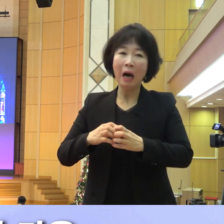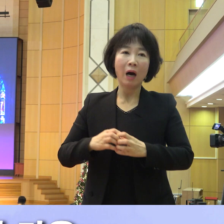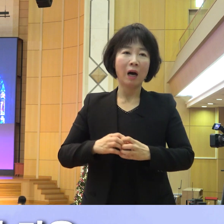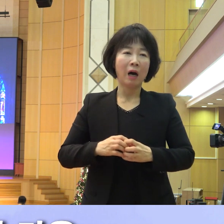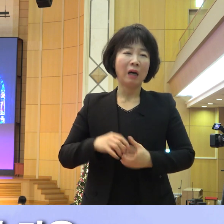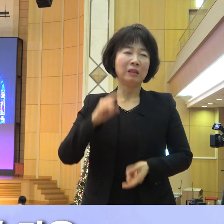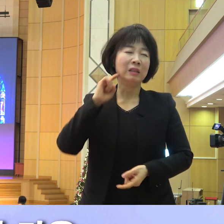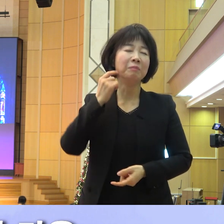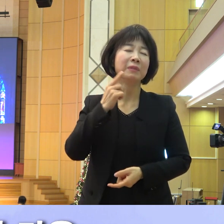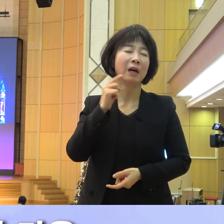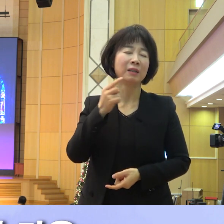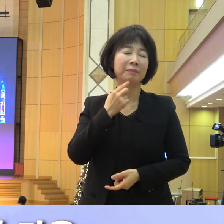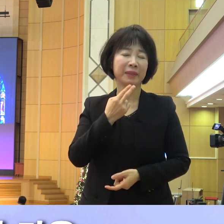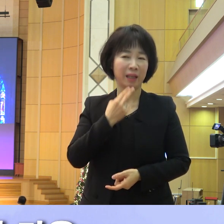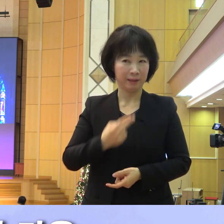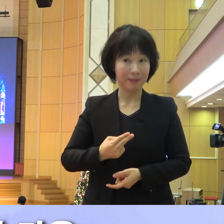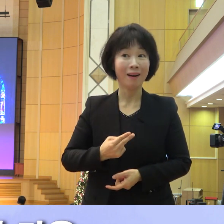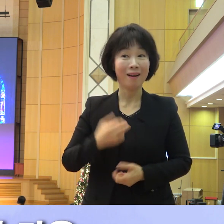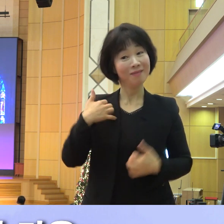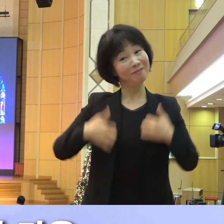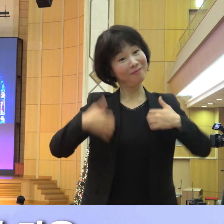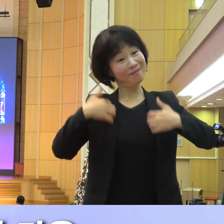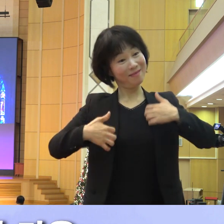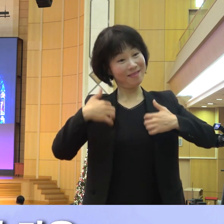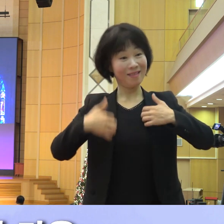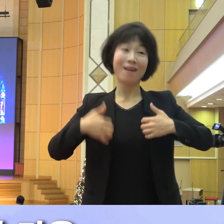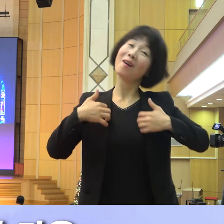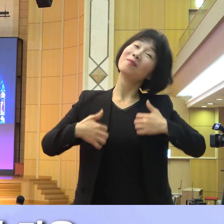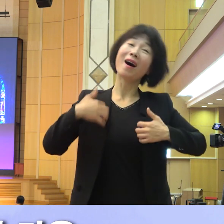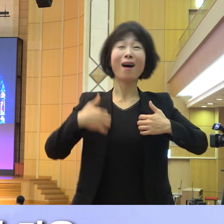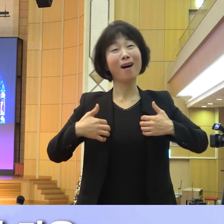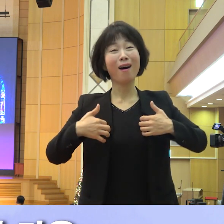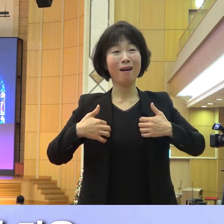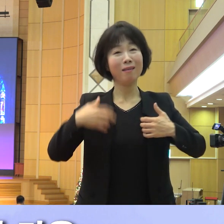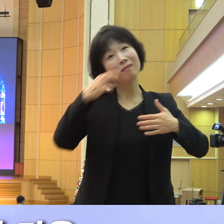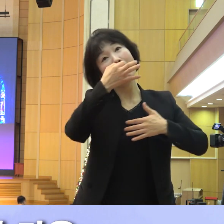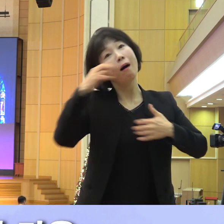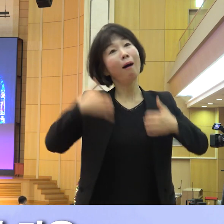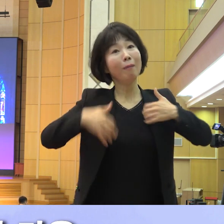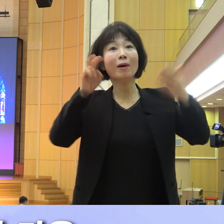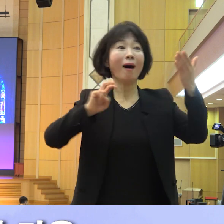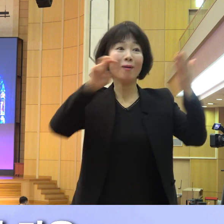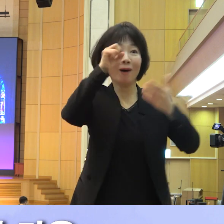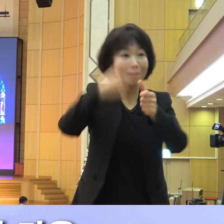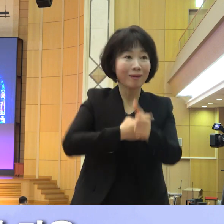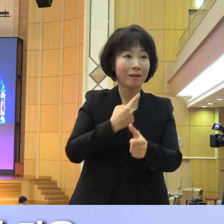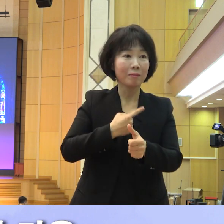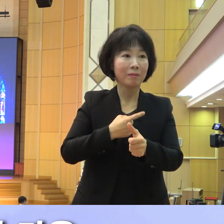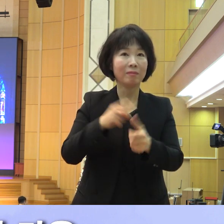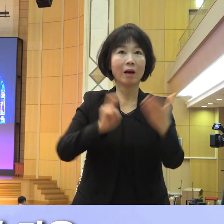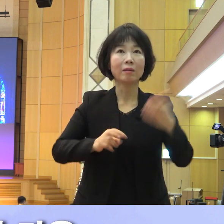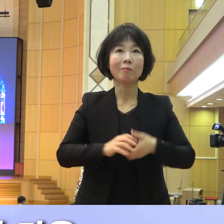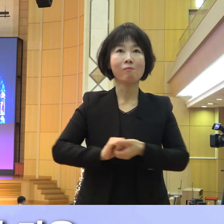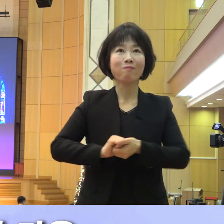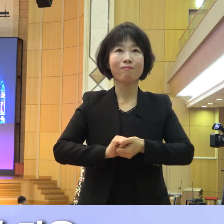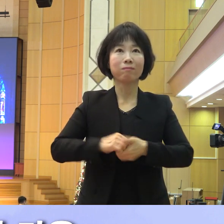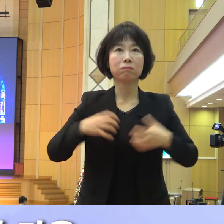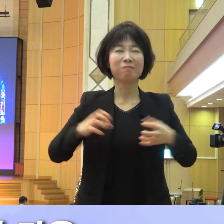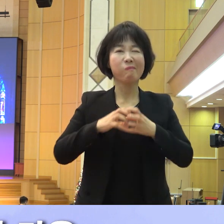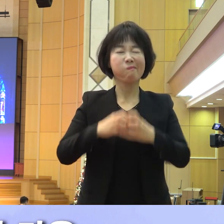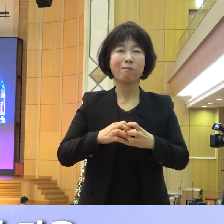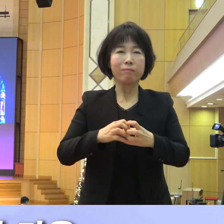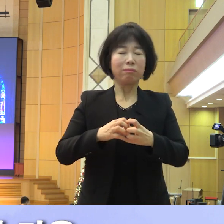되지. 그냥 자다가도 깨어서 그냥 흥얼흥얼 할 수 있을 정도로 그렇게 가볍게 그 의미만